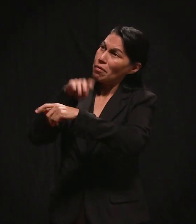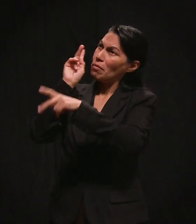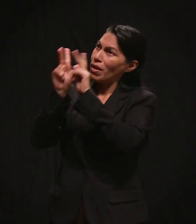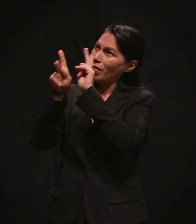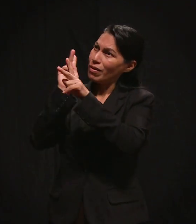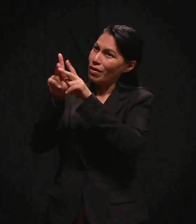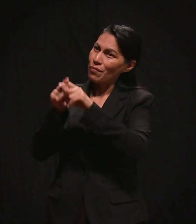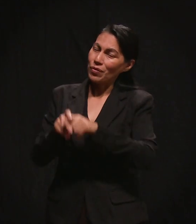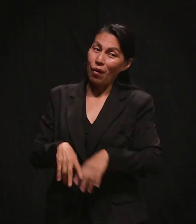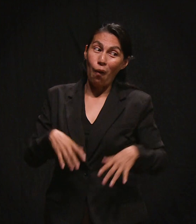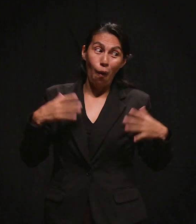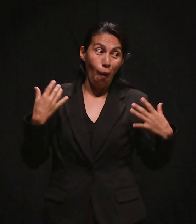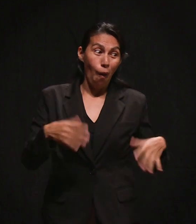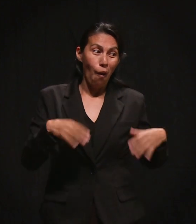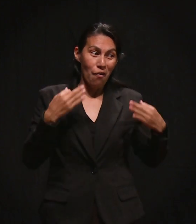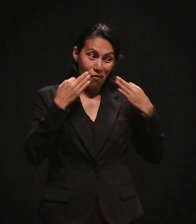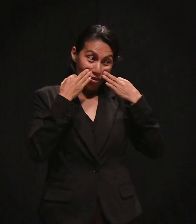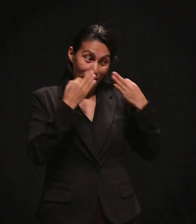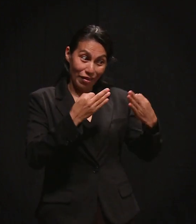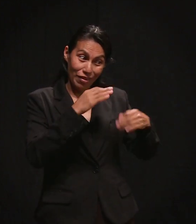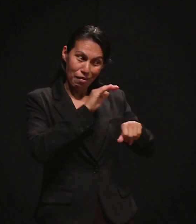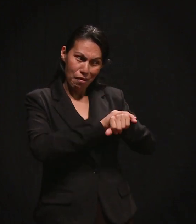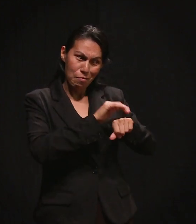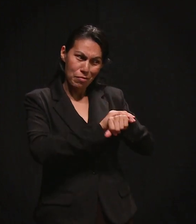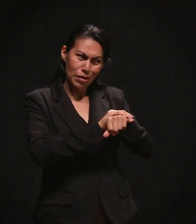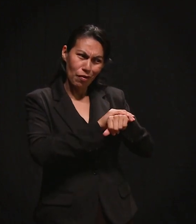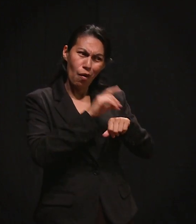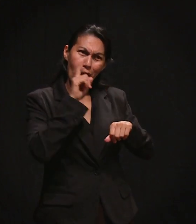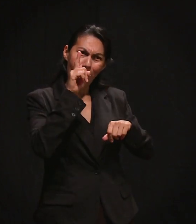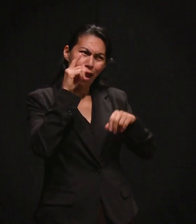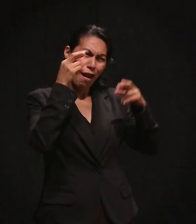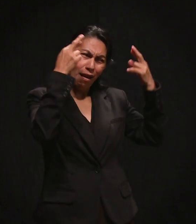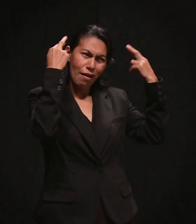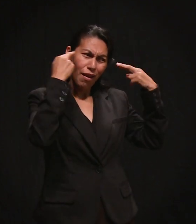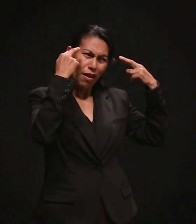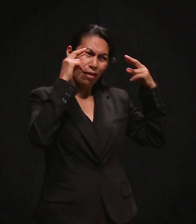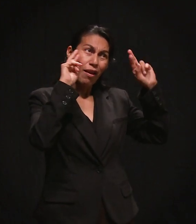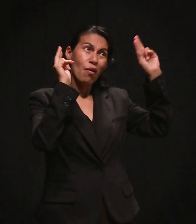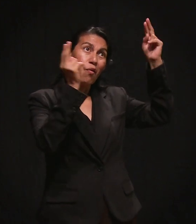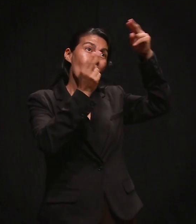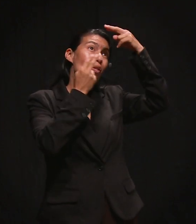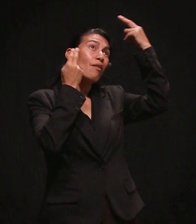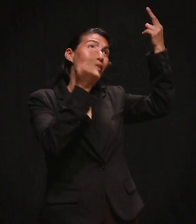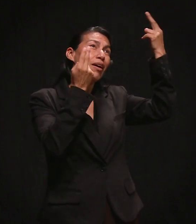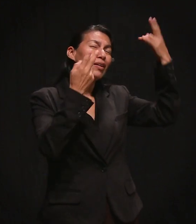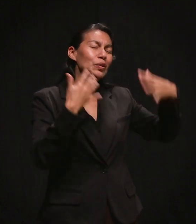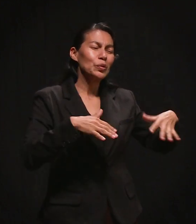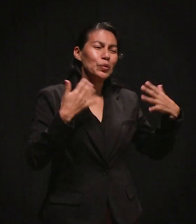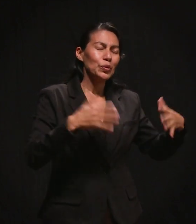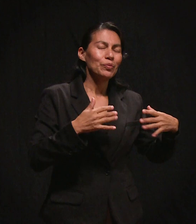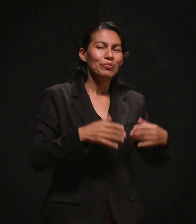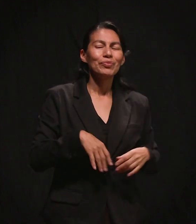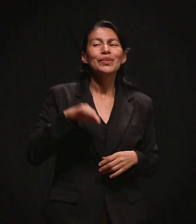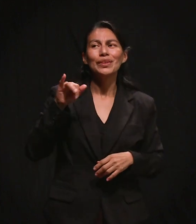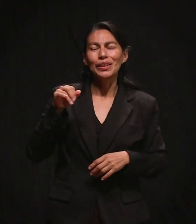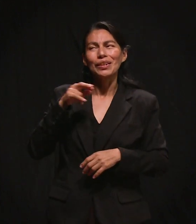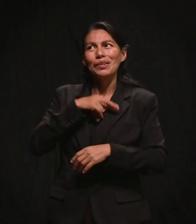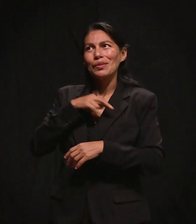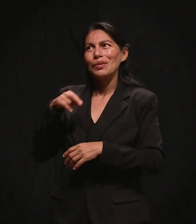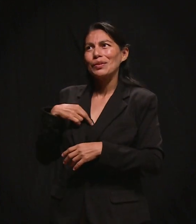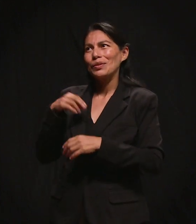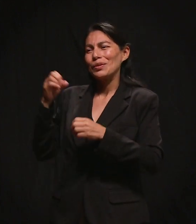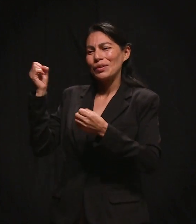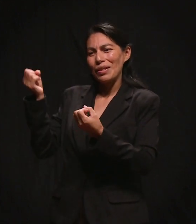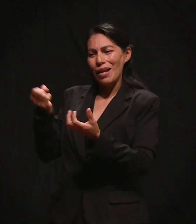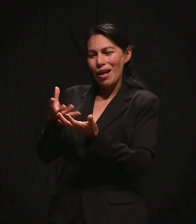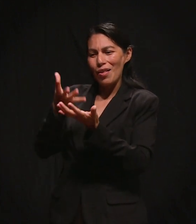universo, El el rey del creador y universo, nuestro sustentador. creador, nuestro salvador. Así Amén, es. amén. Cuéntanos alguna anécdota donde